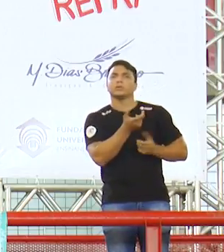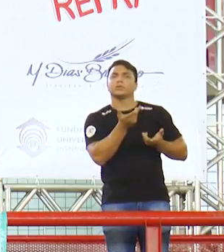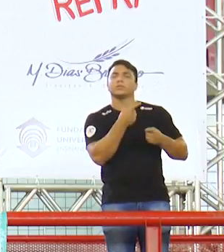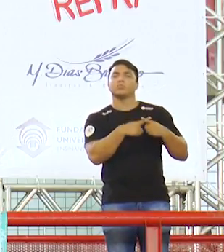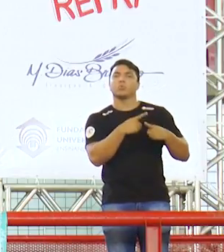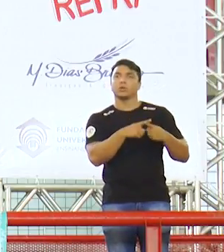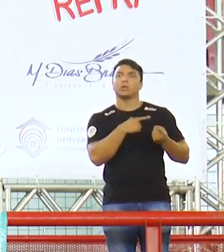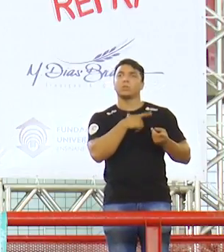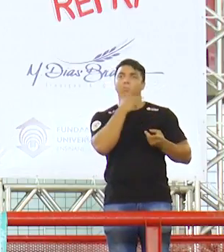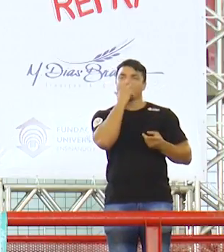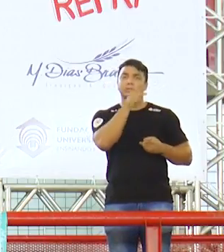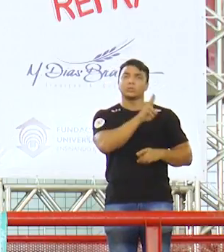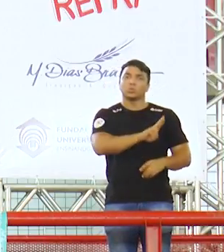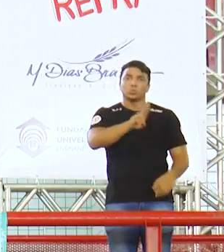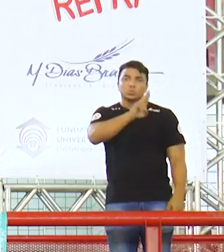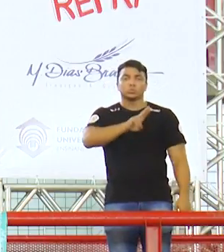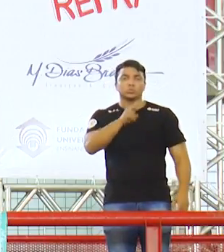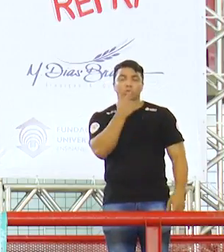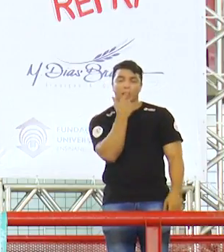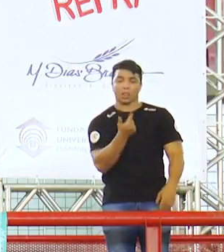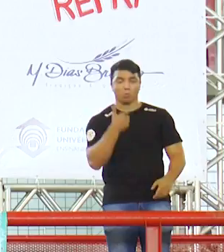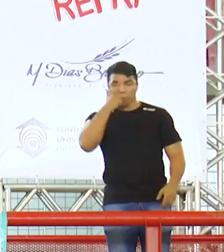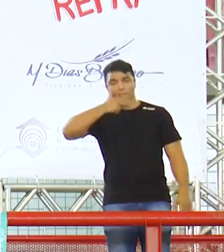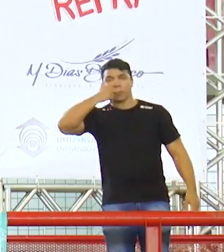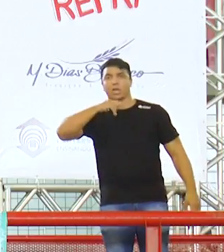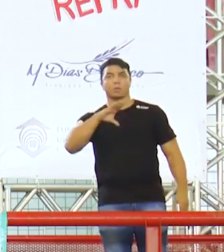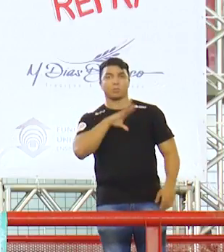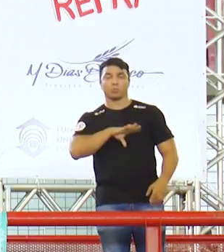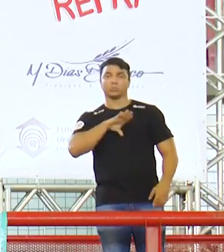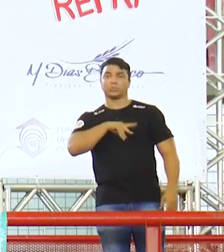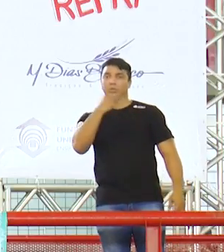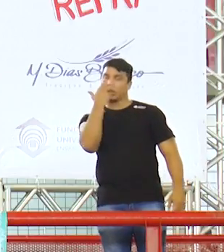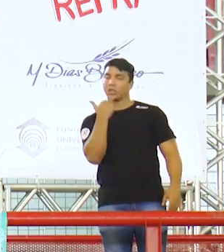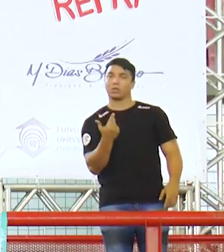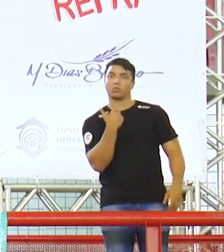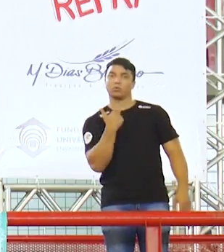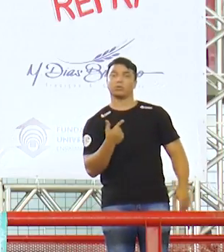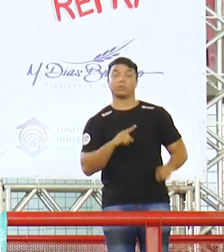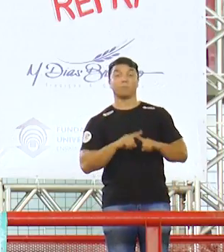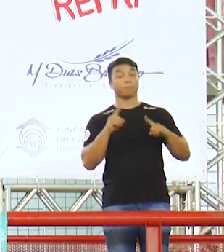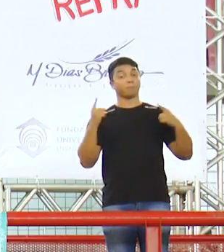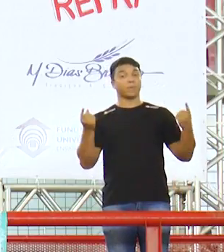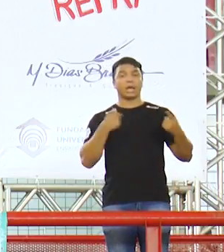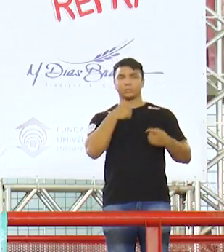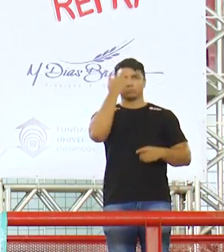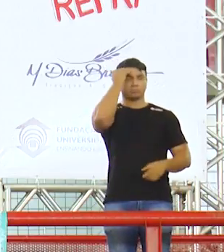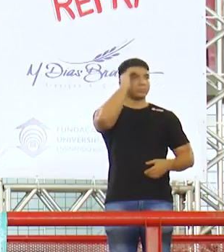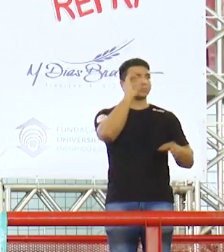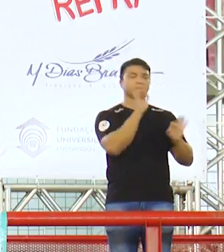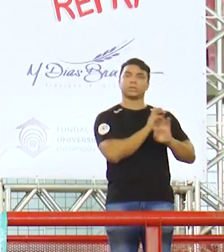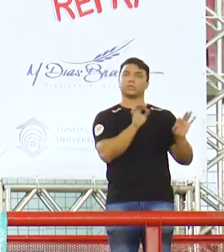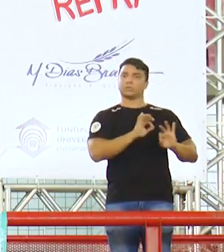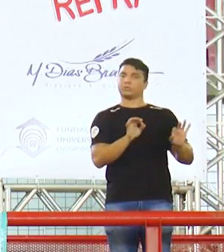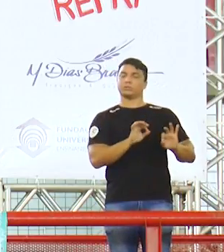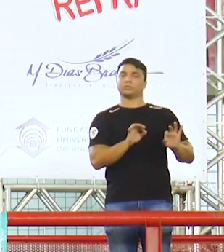em tese ele está usando a mesma língua que eu, que é a língua portuguesa, mas às vezes eu não entendo o que ele está